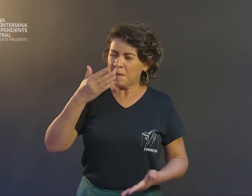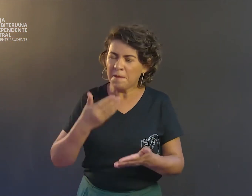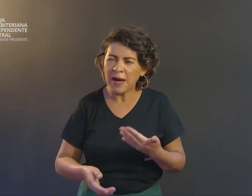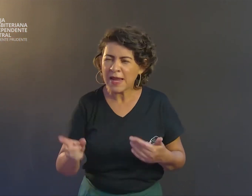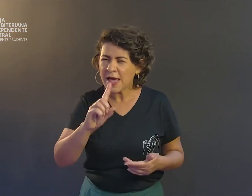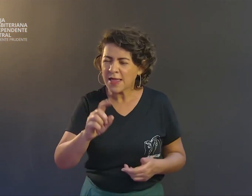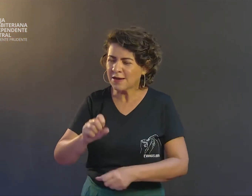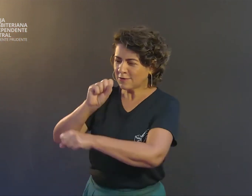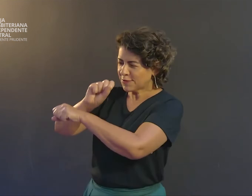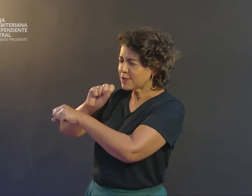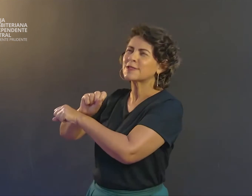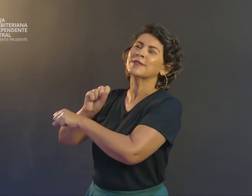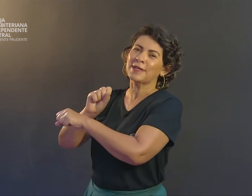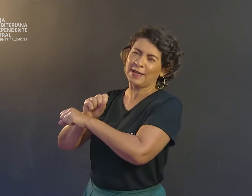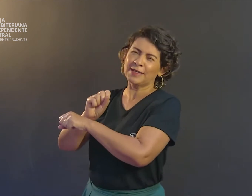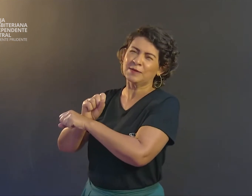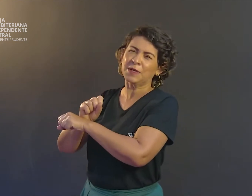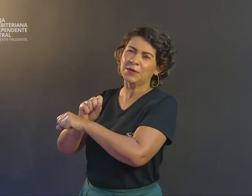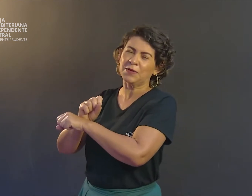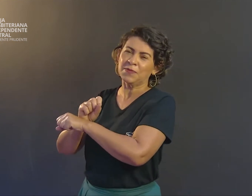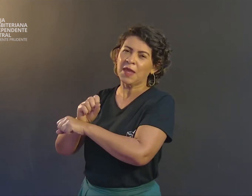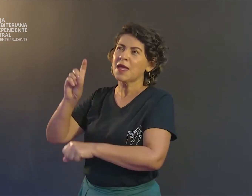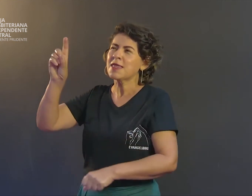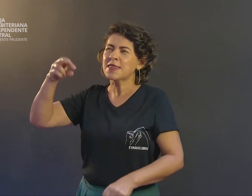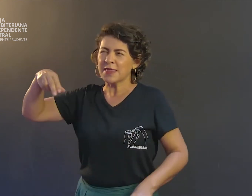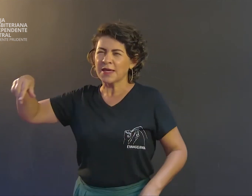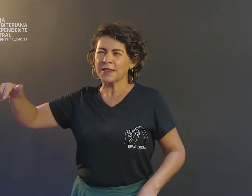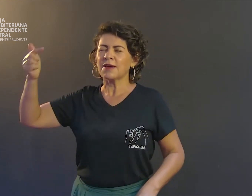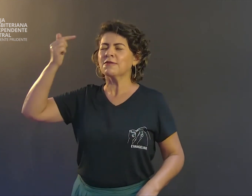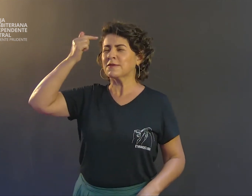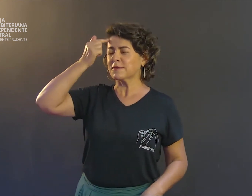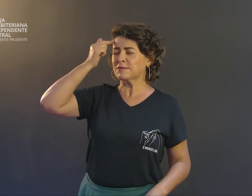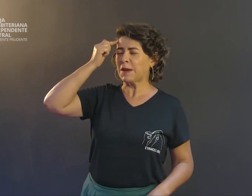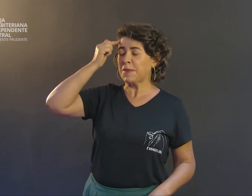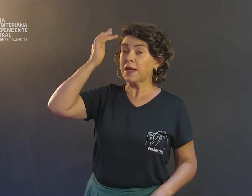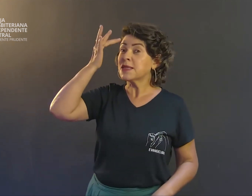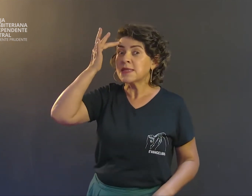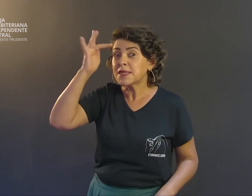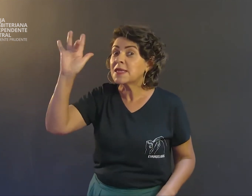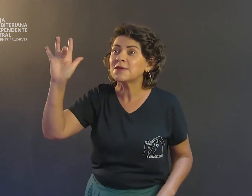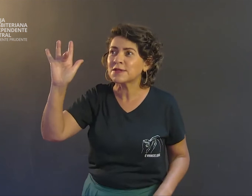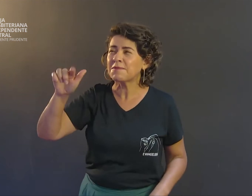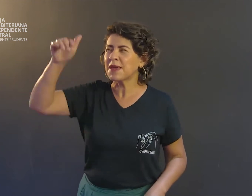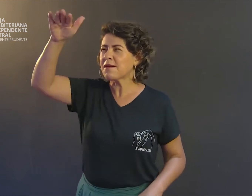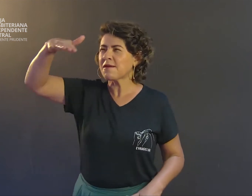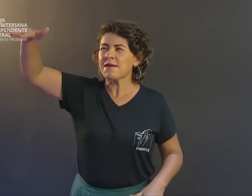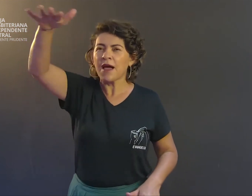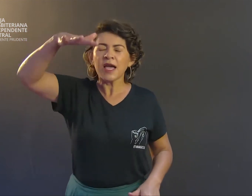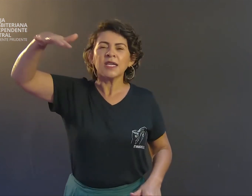Ele não tinha consciência de que uma batalha espiritual estava acontecendo enquanto orava, mas resistiu até a